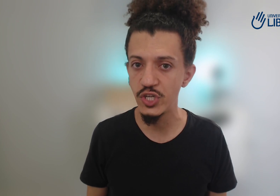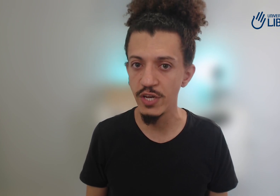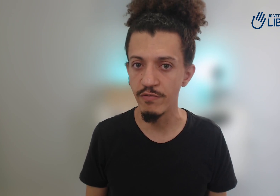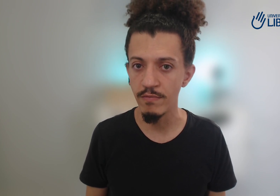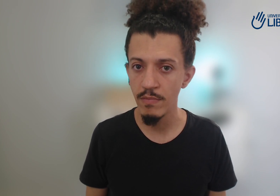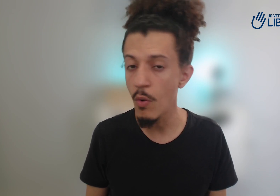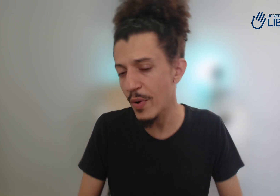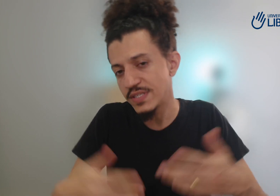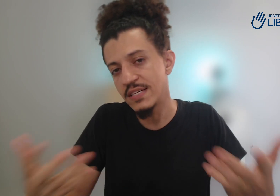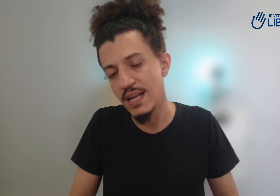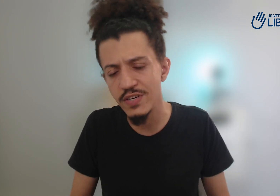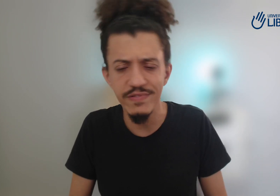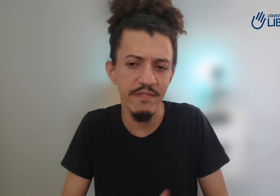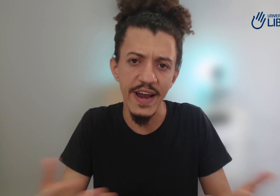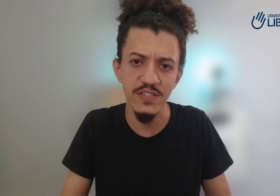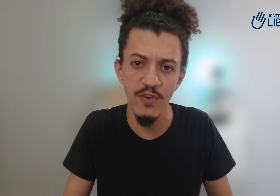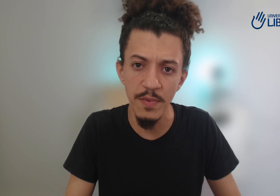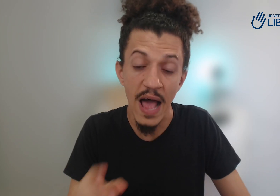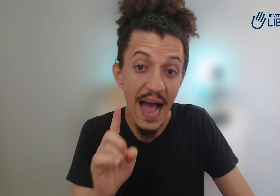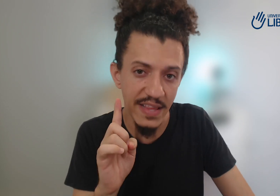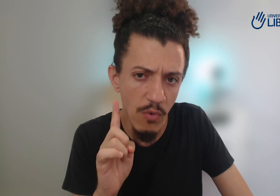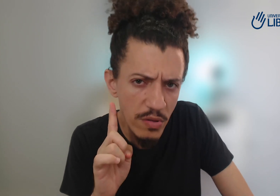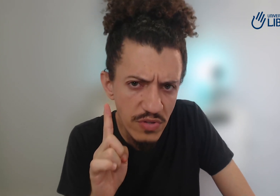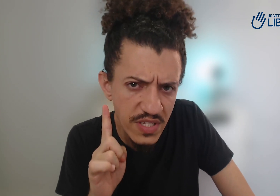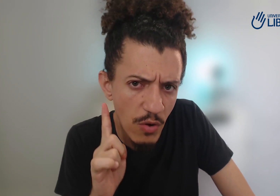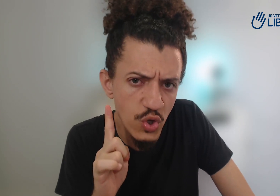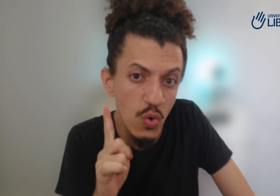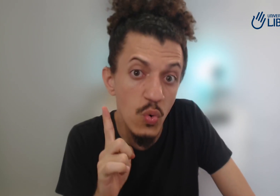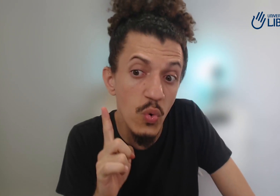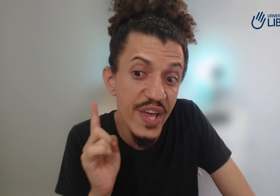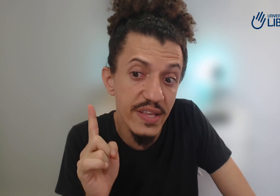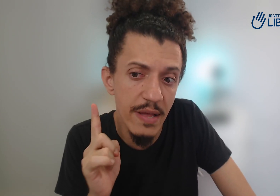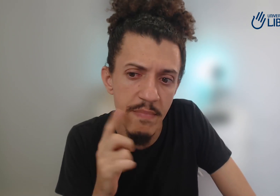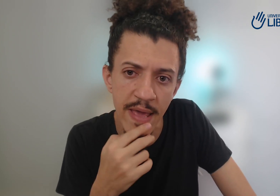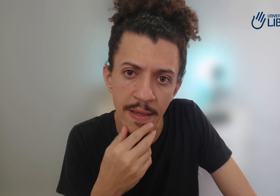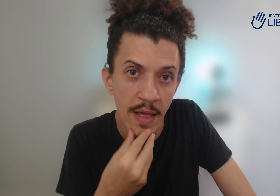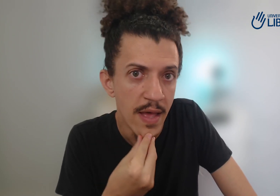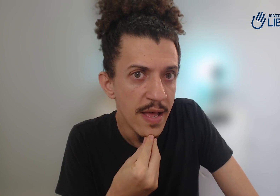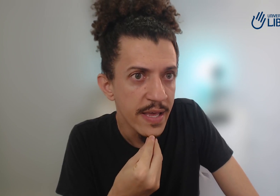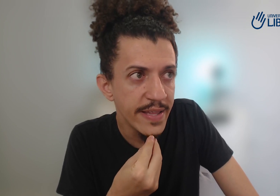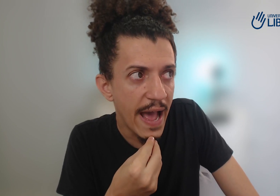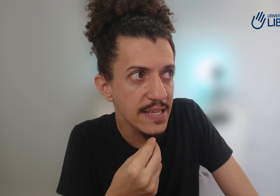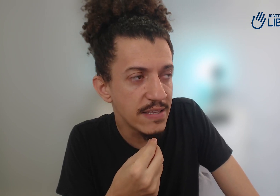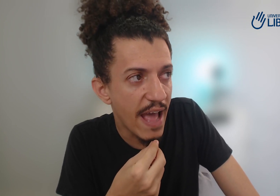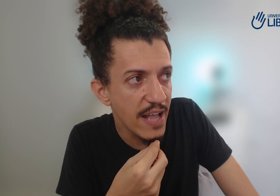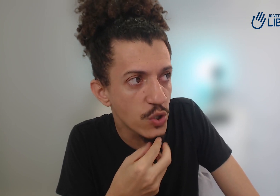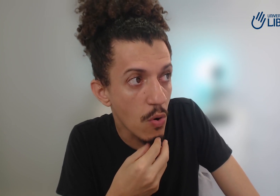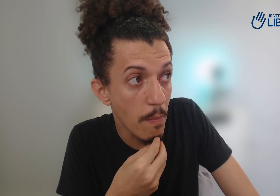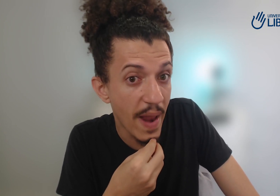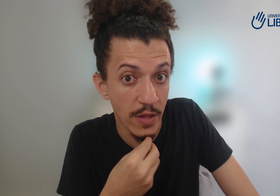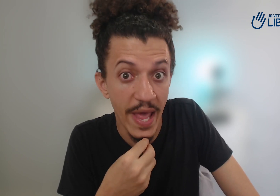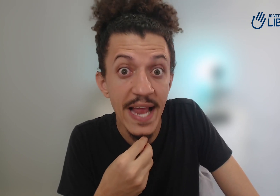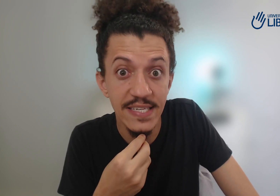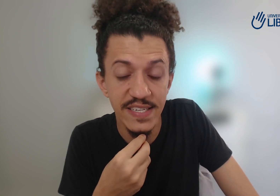seletivo. O processo seletivo tem várias formas. Ah, tem um outro sinal de concluir também, que dá essa ideia de completo. Ele sim é